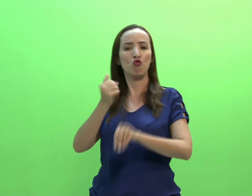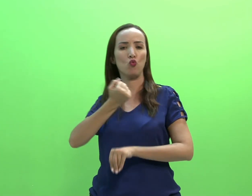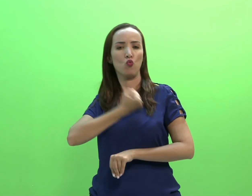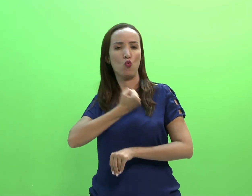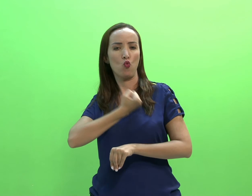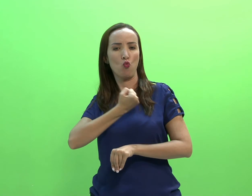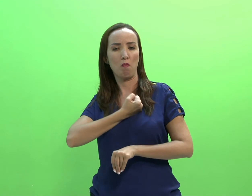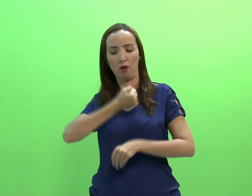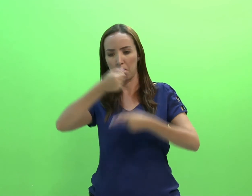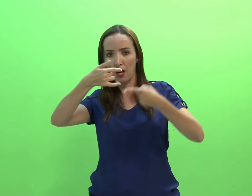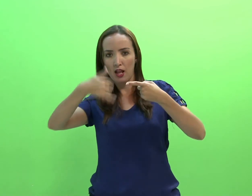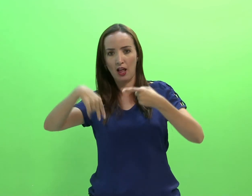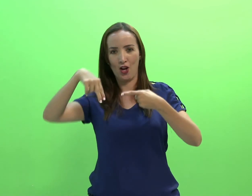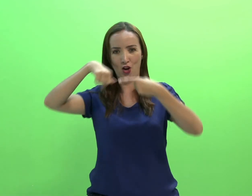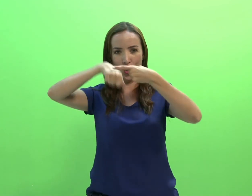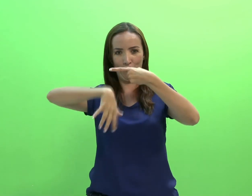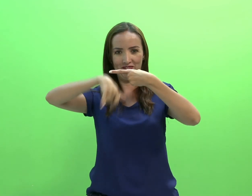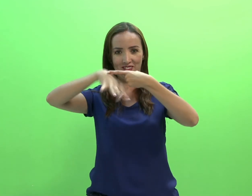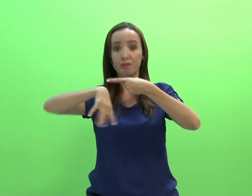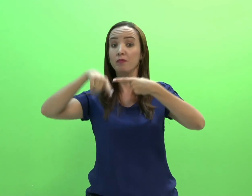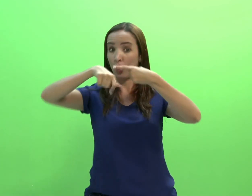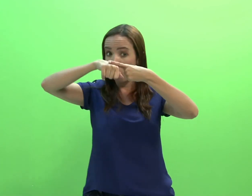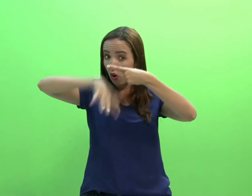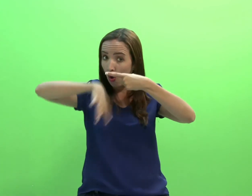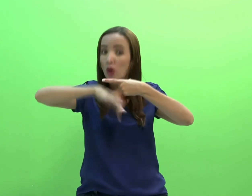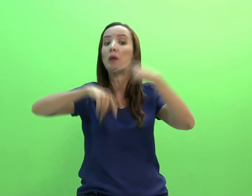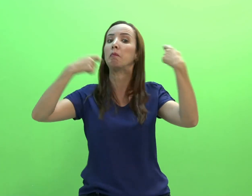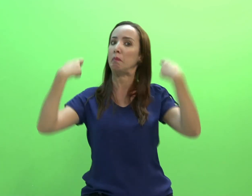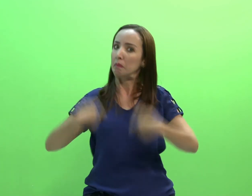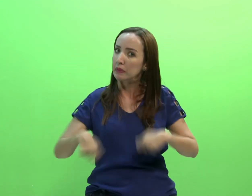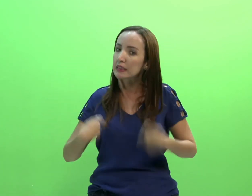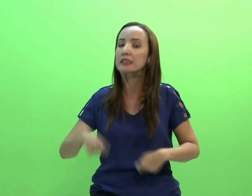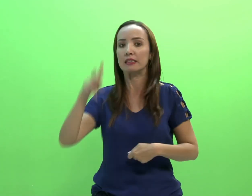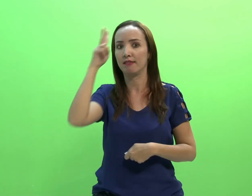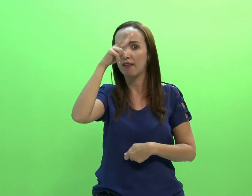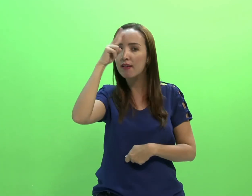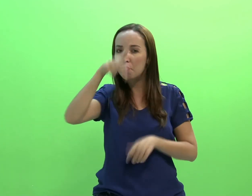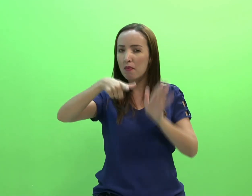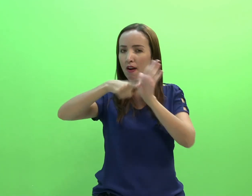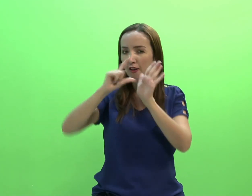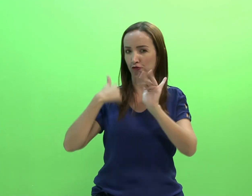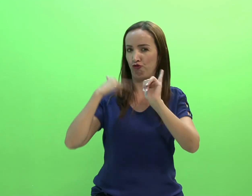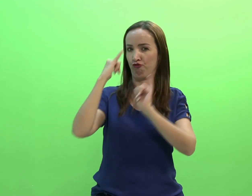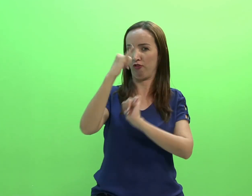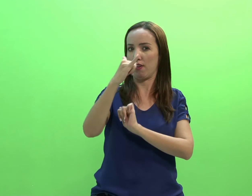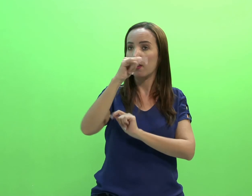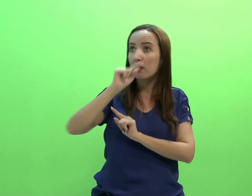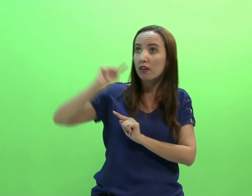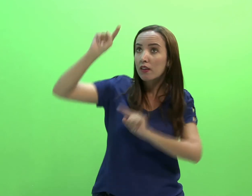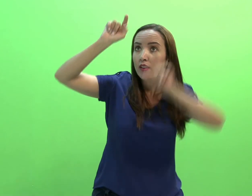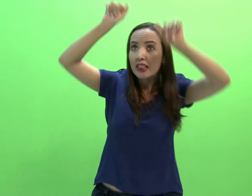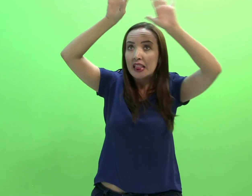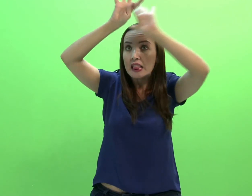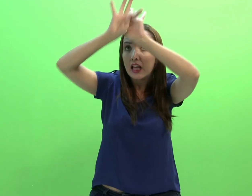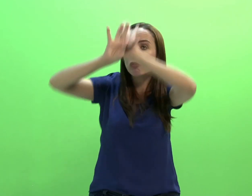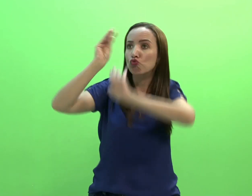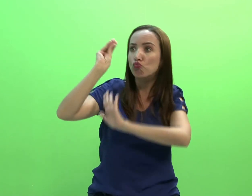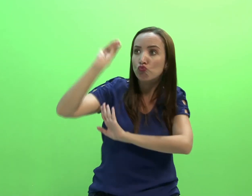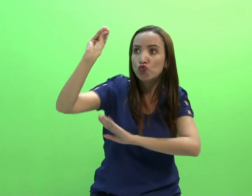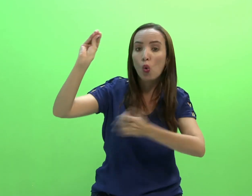Podemos colocar ali no rodapé a numeração. Lembra que eu falei do número? O número que